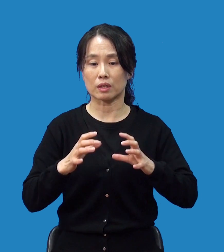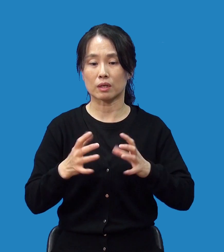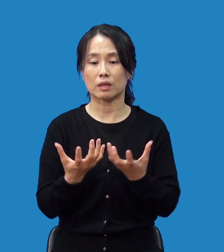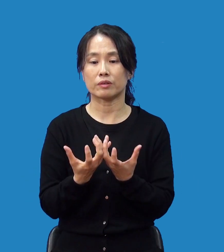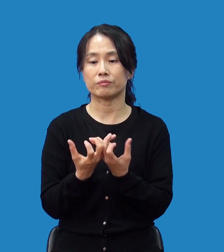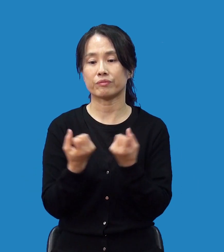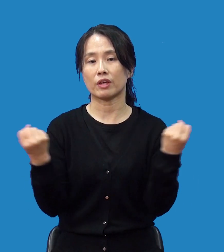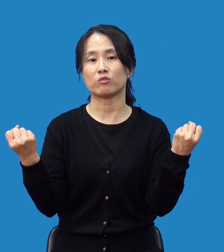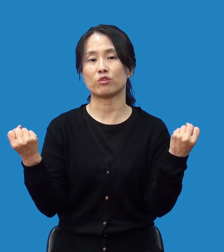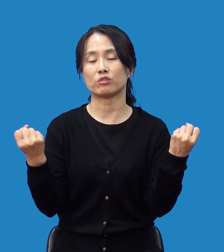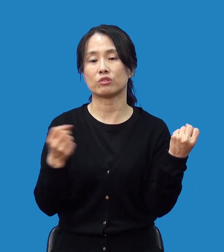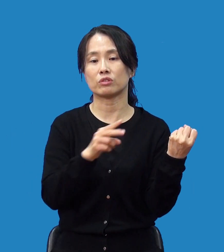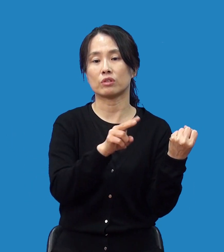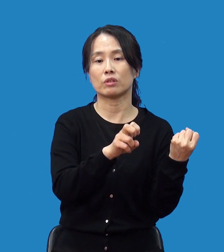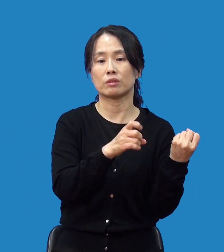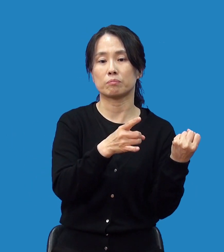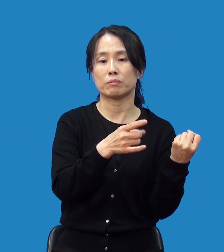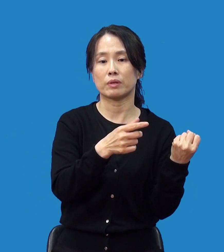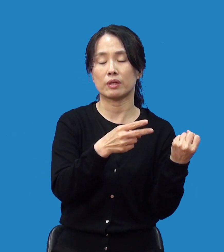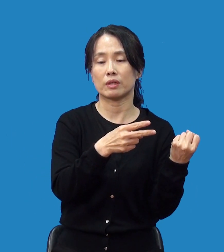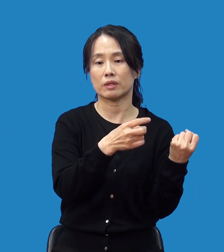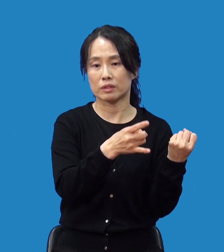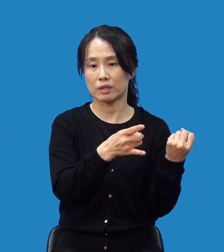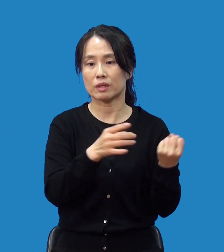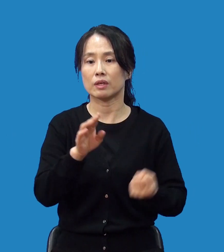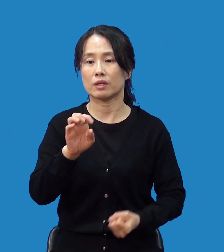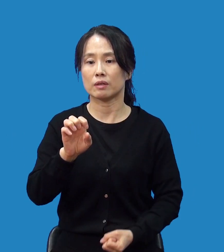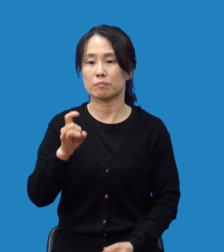나뉘어져서 메대와 페르시아 사람에게